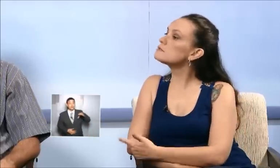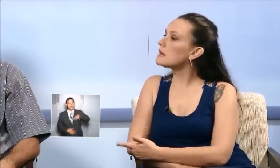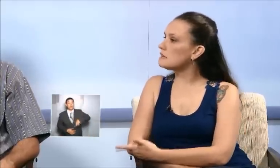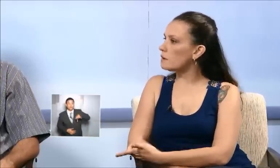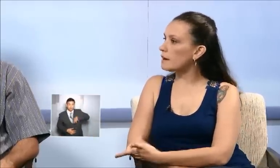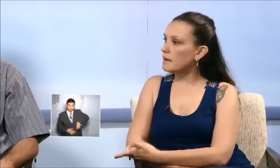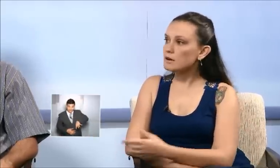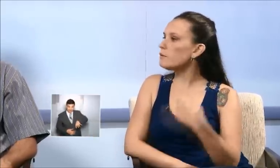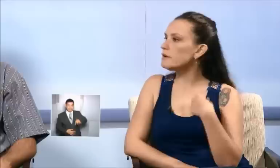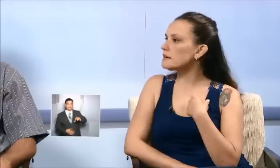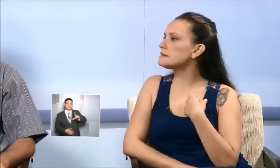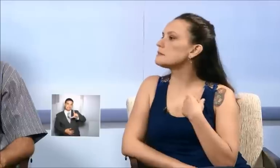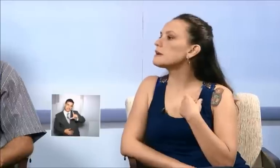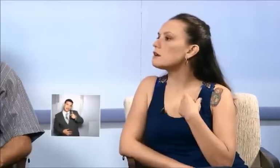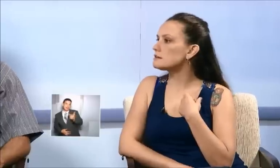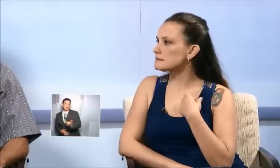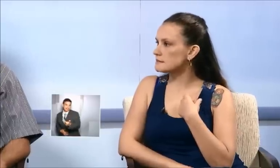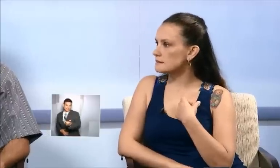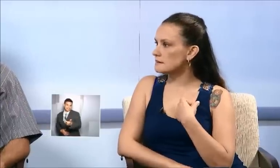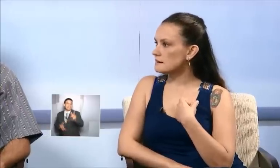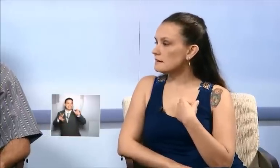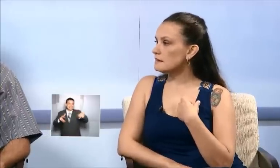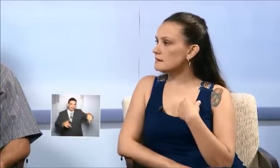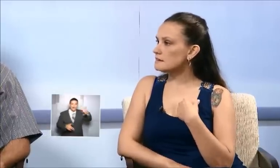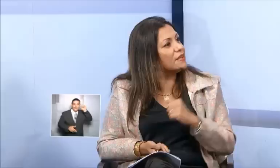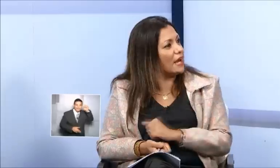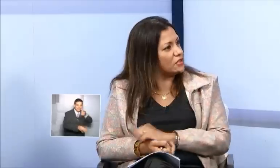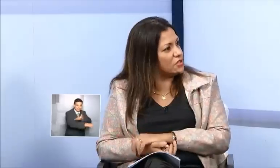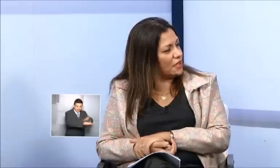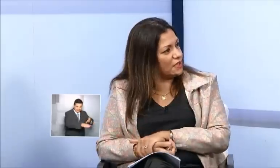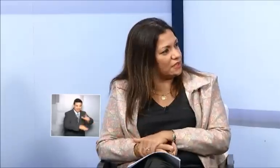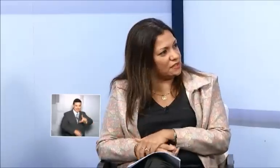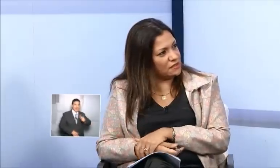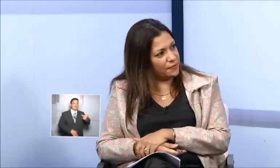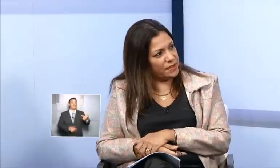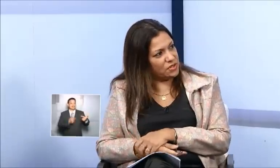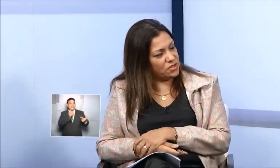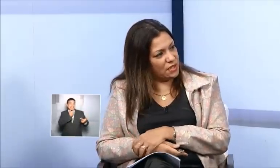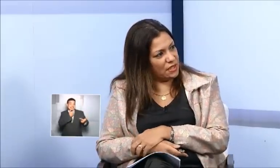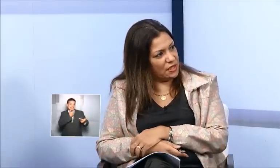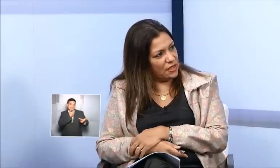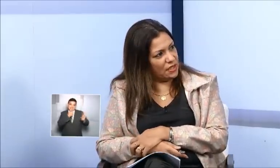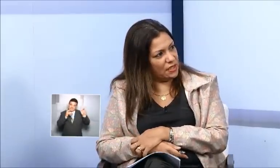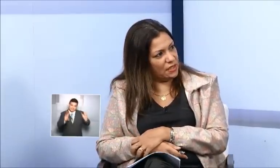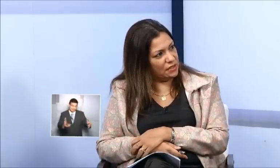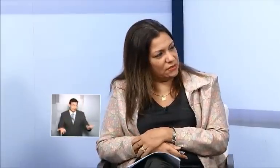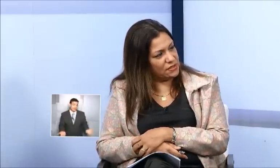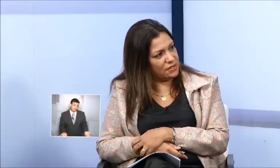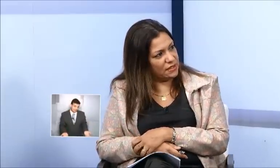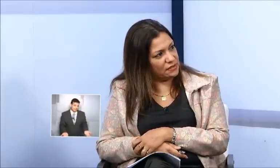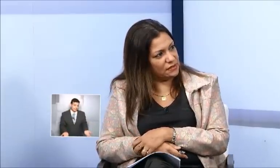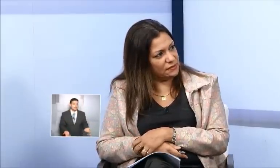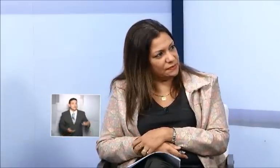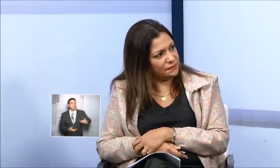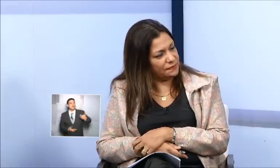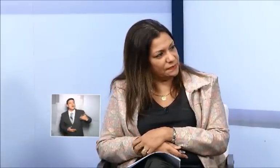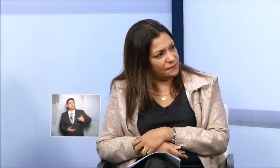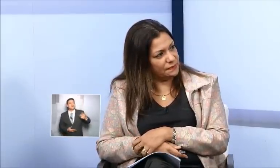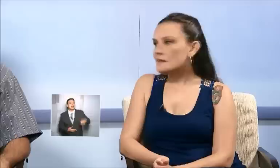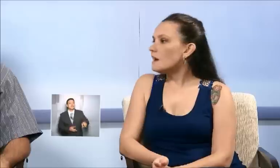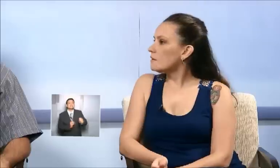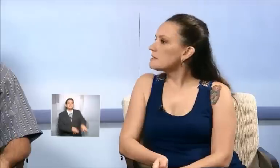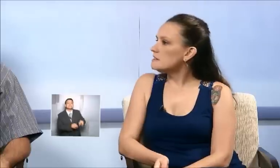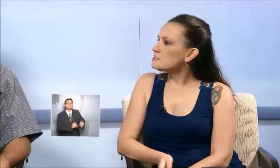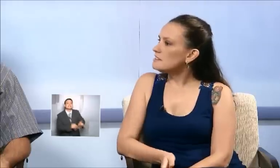a segunda língua para ele, como o inglês é para nós. Com que idade a criança aprende a língua de sinais?